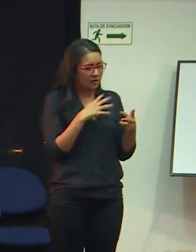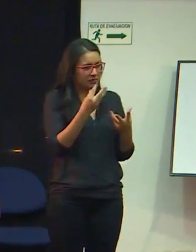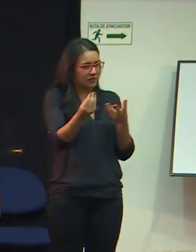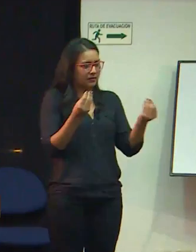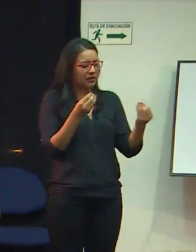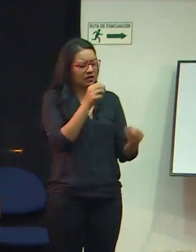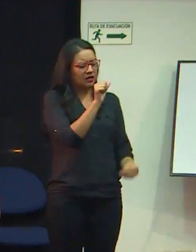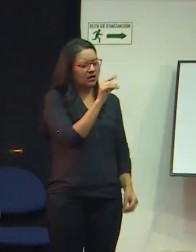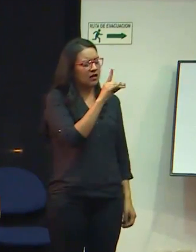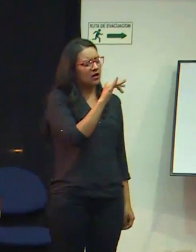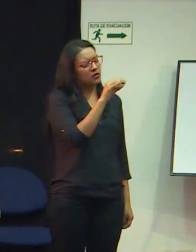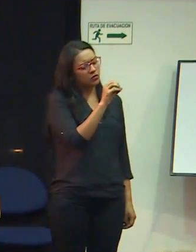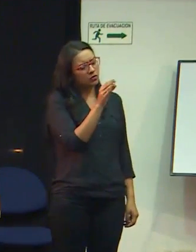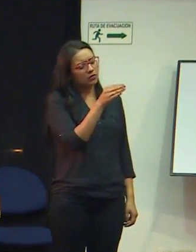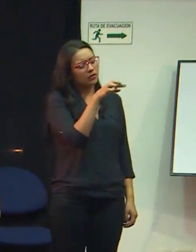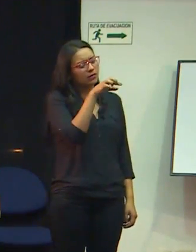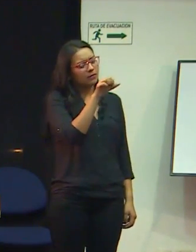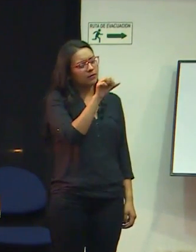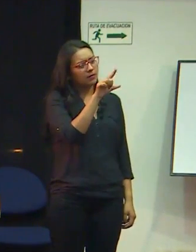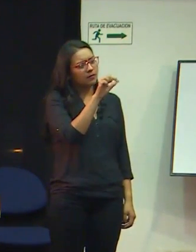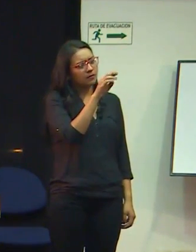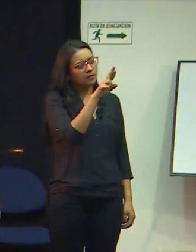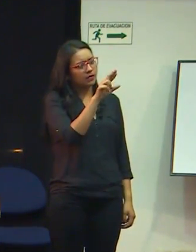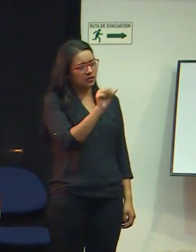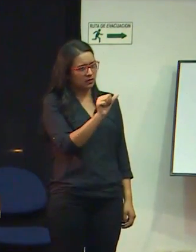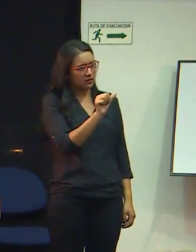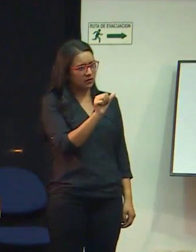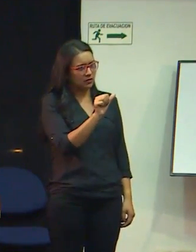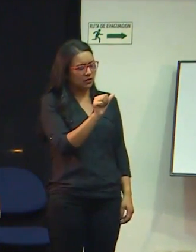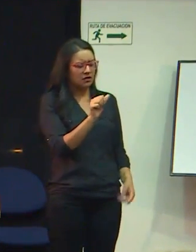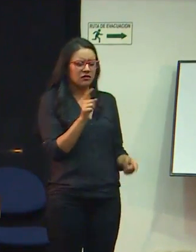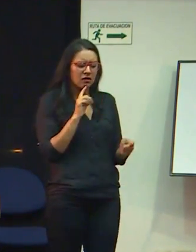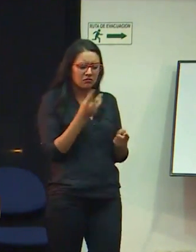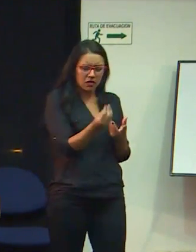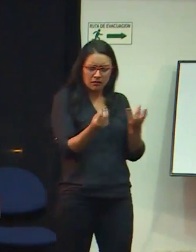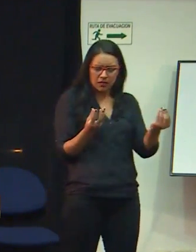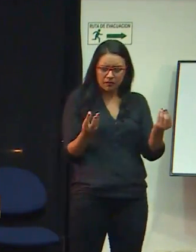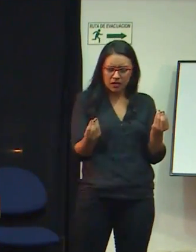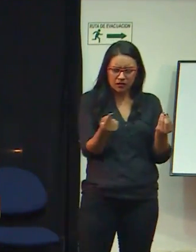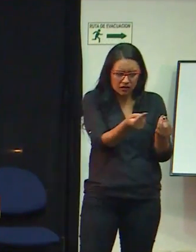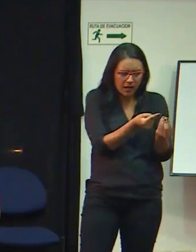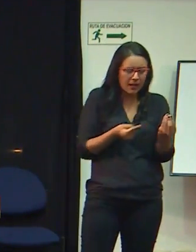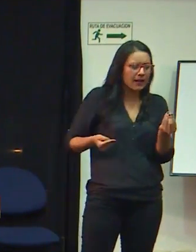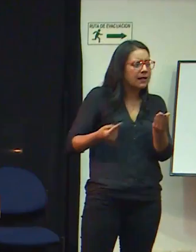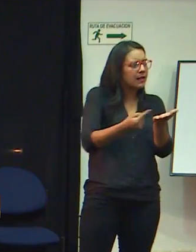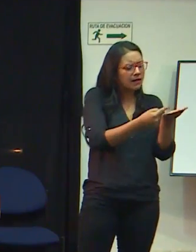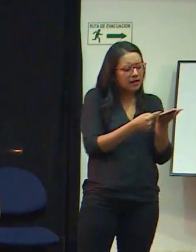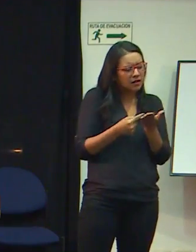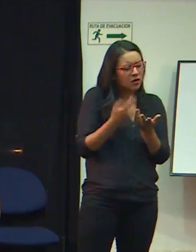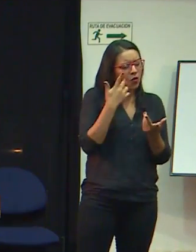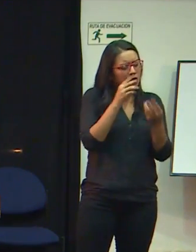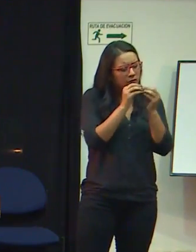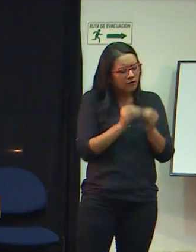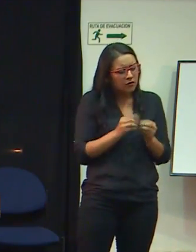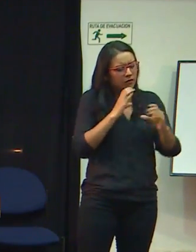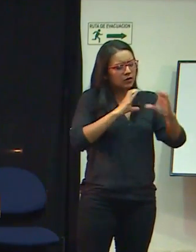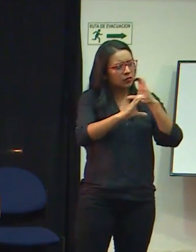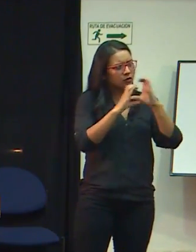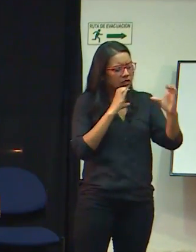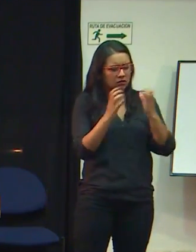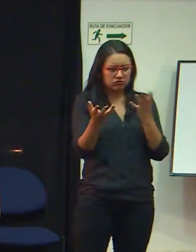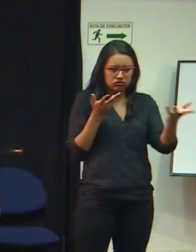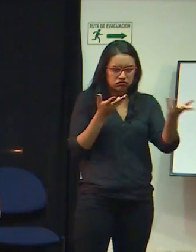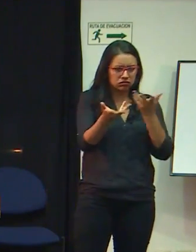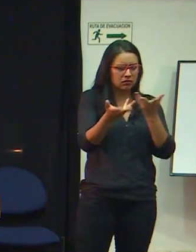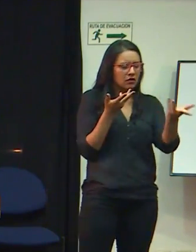Hablo y Palabra. Y de ahí pues entonces empezamos a hablar un poco de cuál es este papel de los medios alternativos de comunicación, y